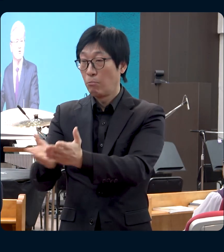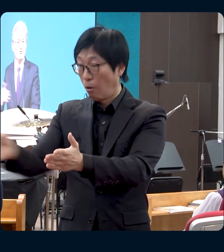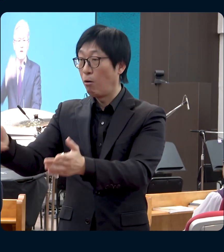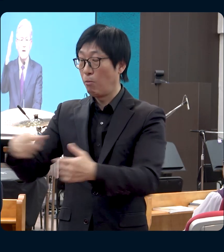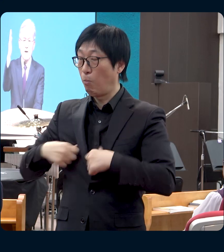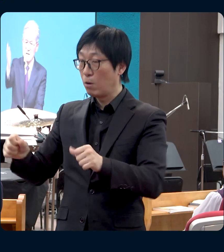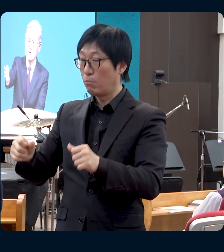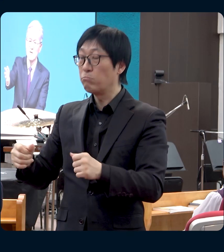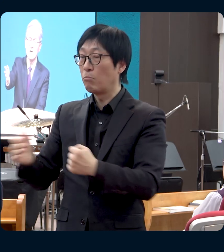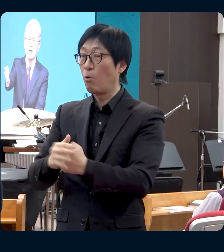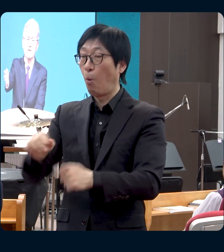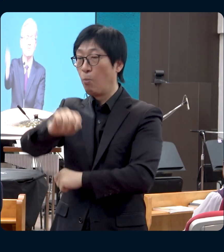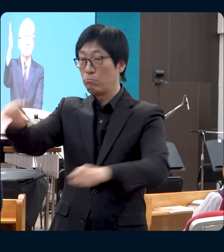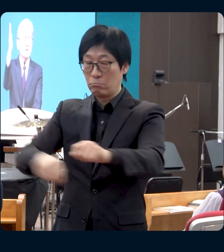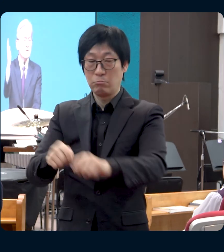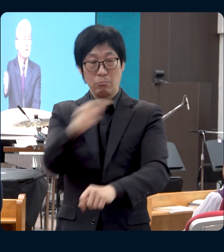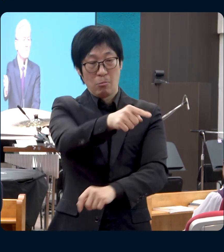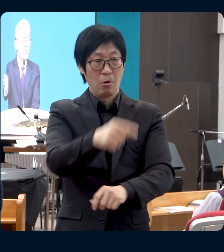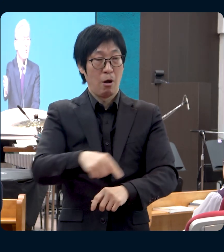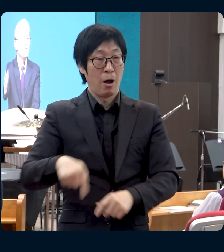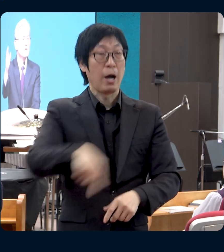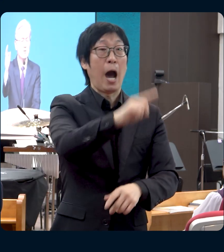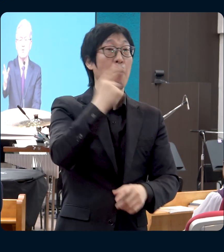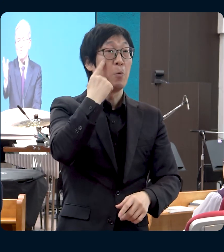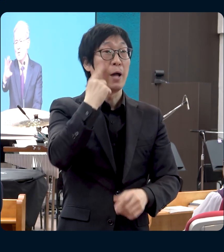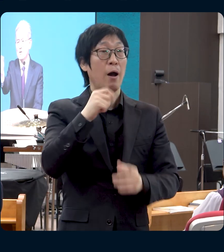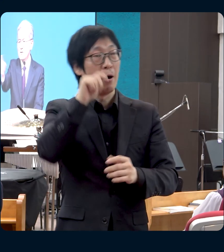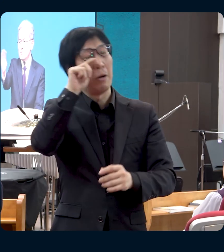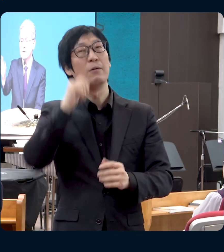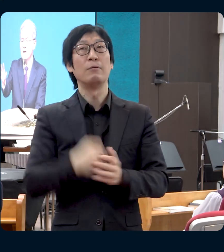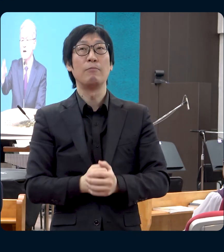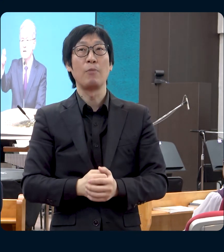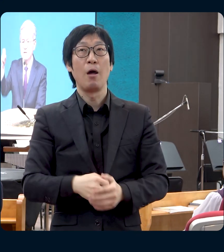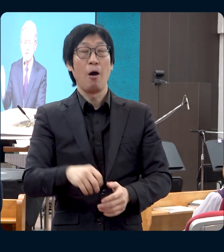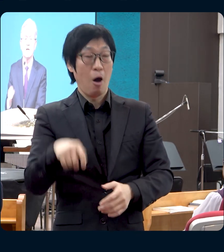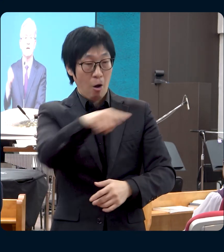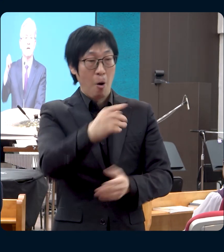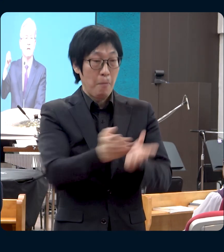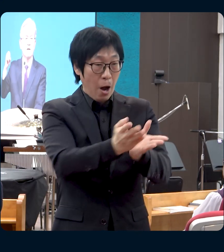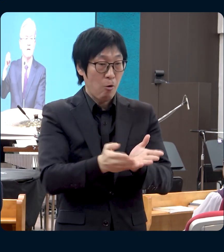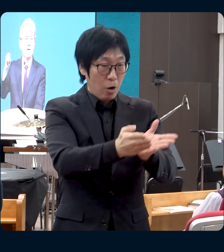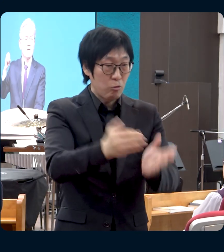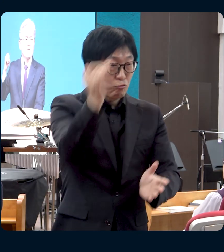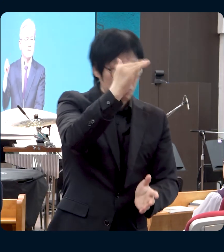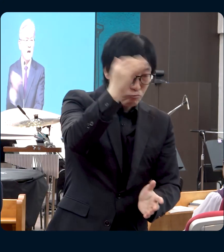이제 누에바를 갔어요. 가서 이제 보고 그리고 뭐 좀 있다가 이제